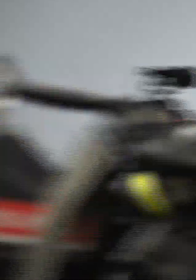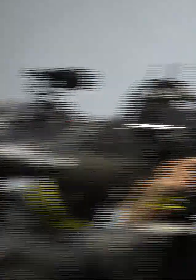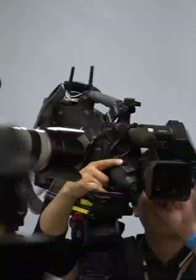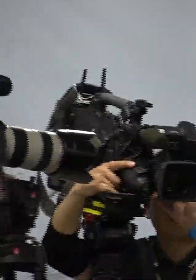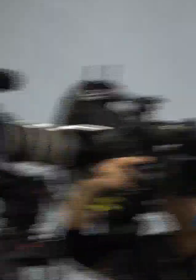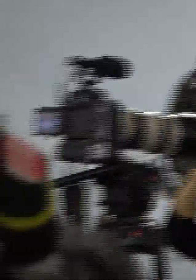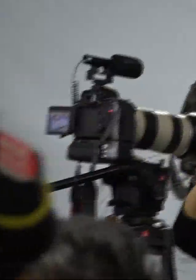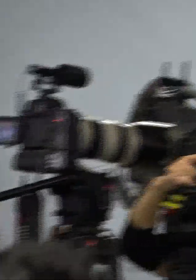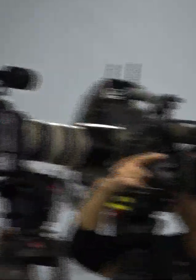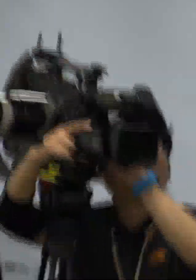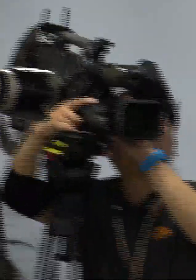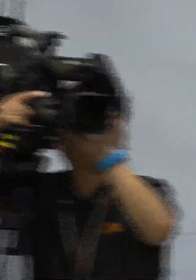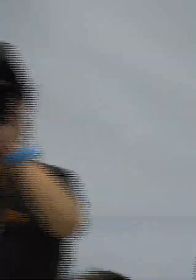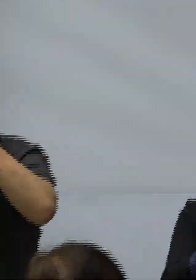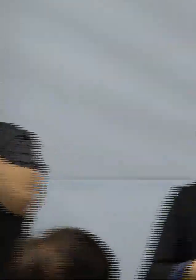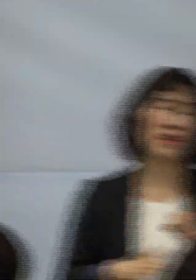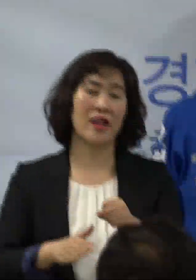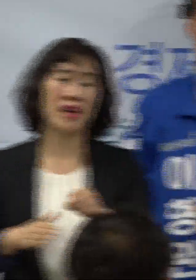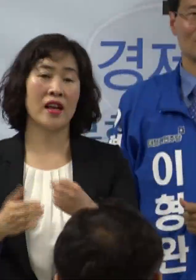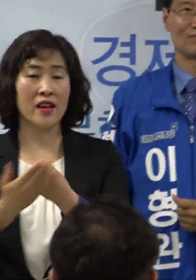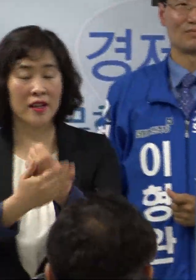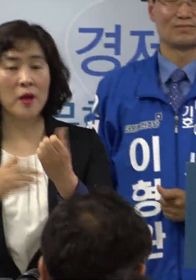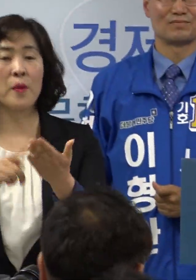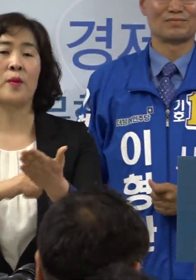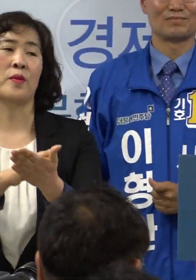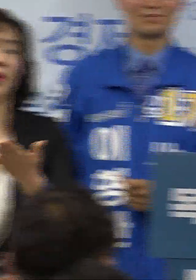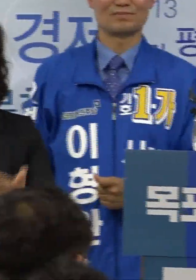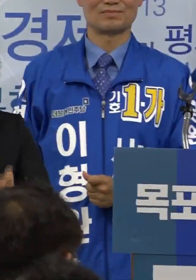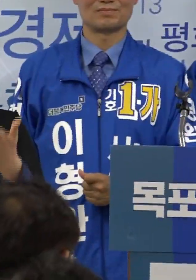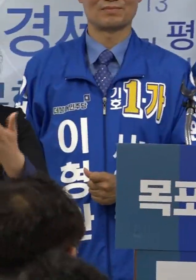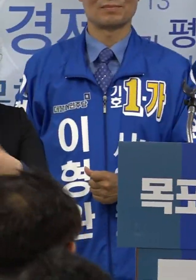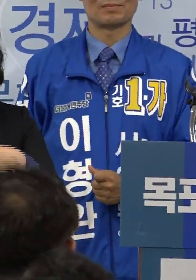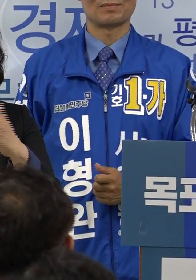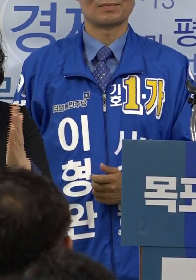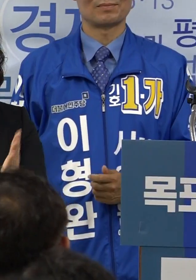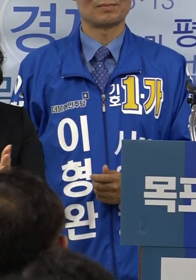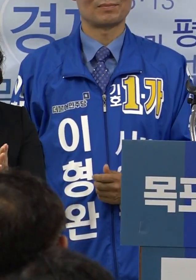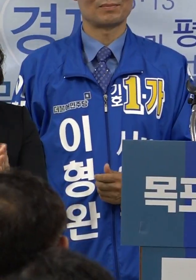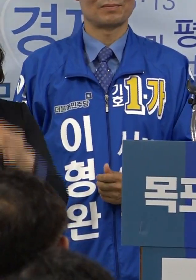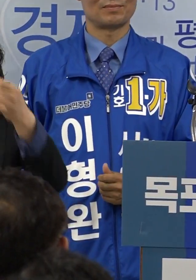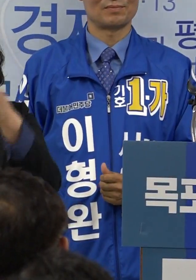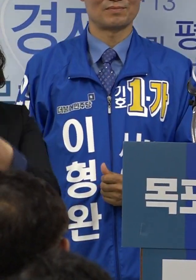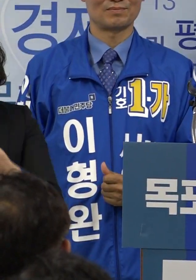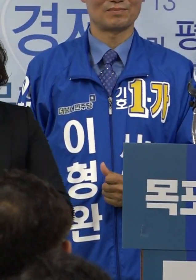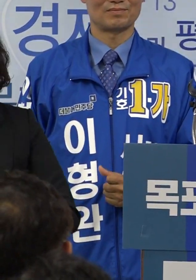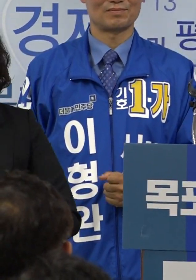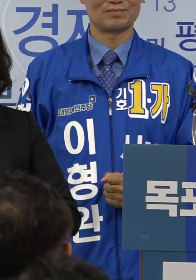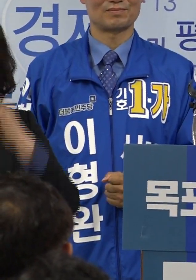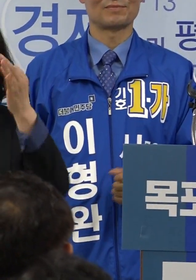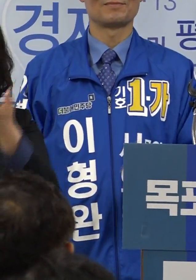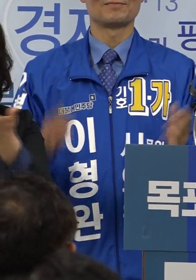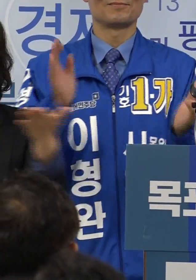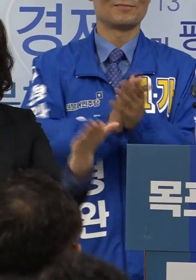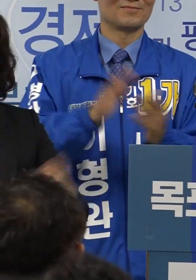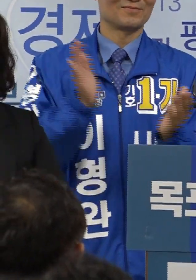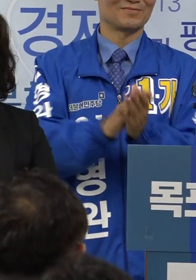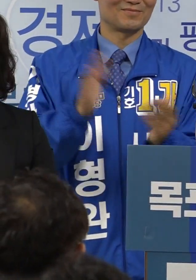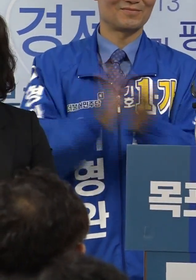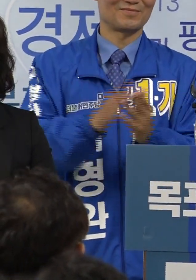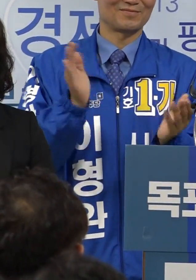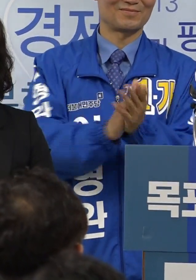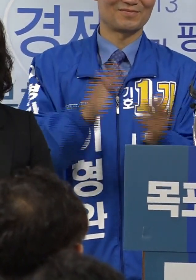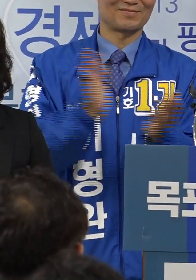목포의 사랑과 은혜에 보답하는 더불어민주당이 반드시 되도록 하겠습니다.